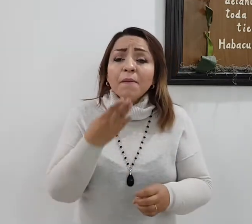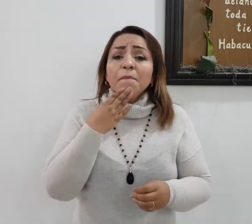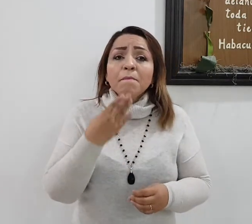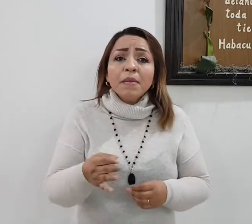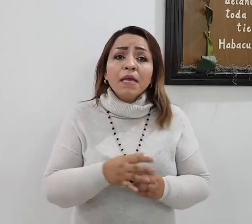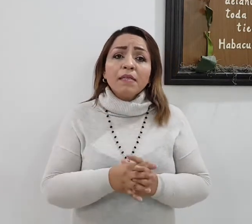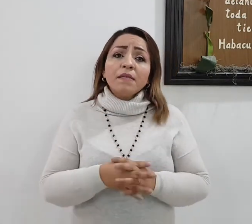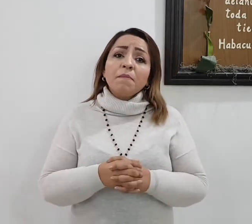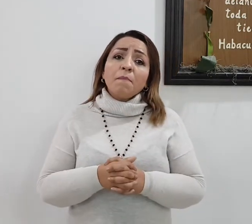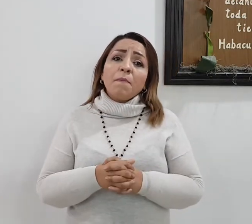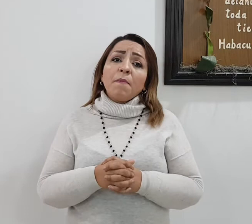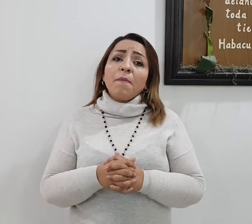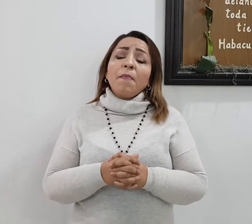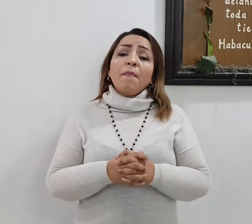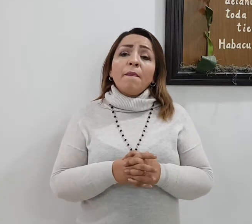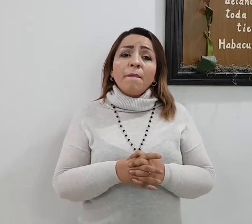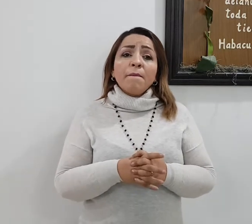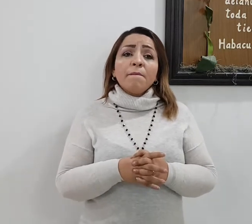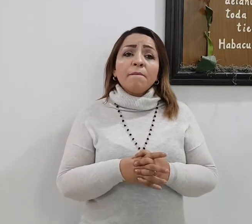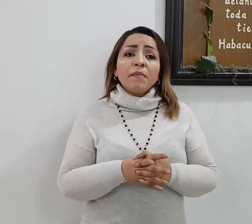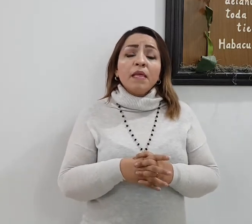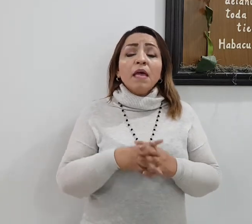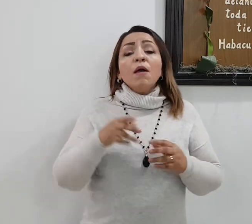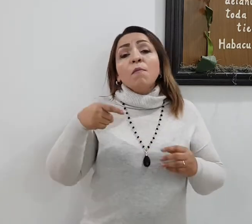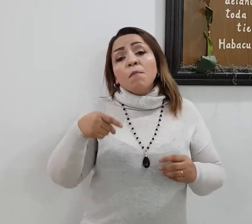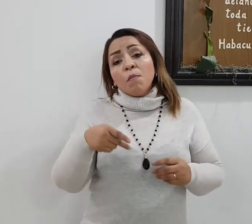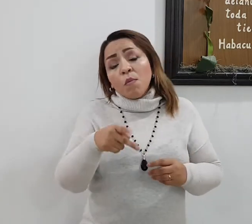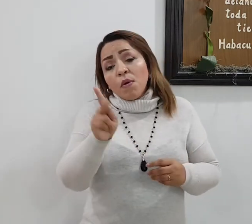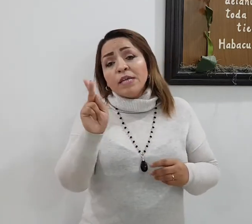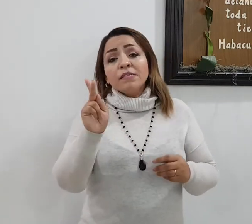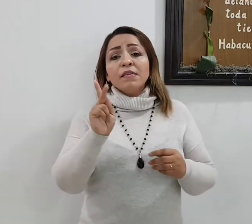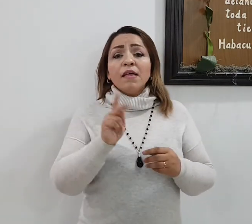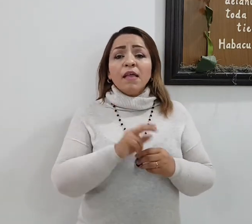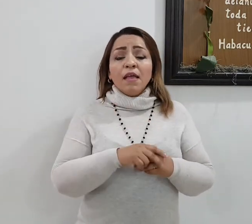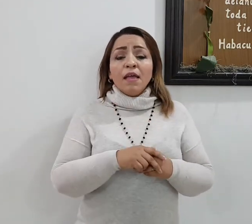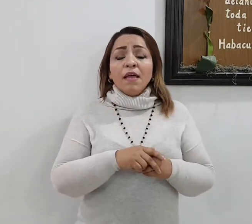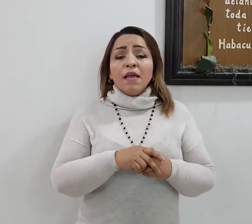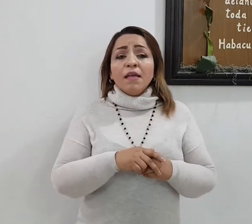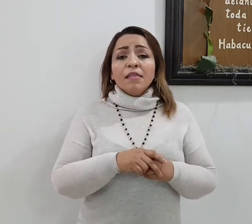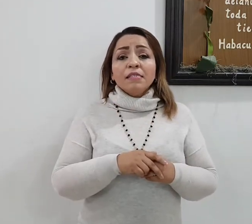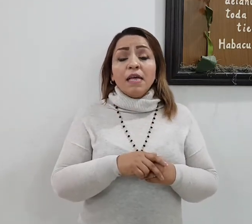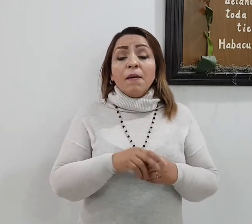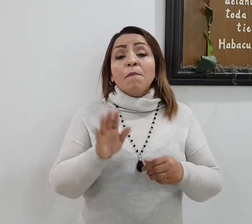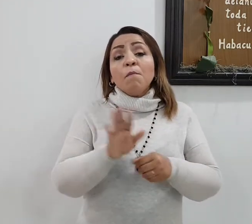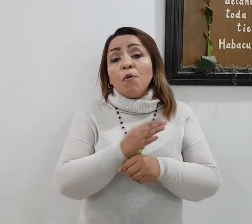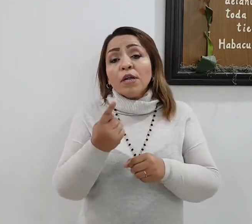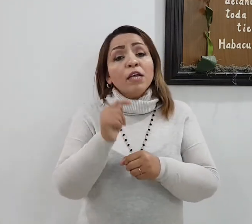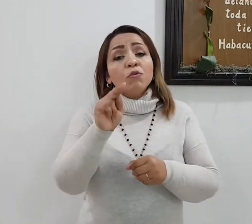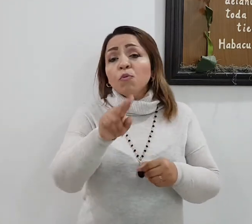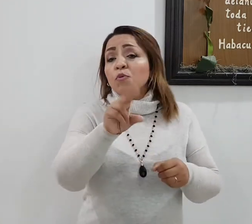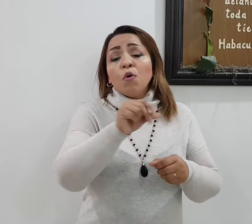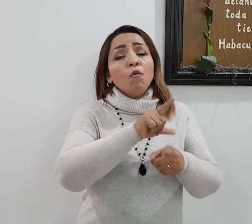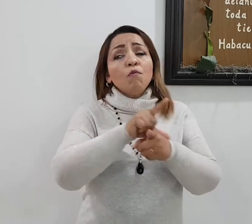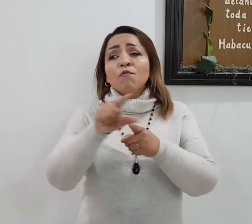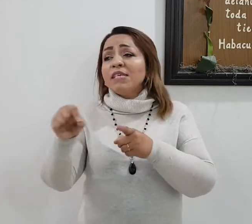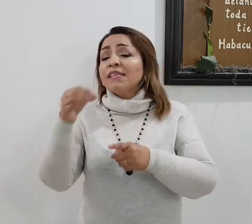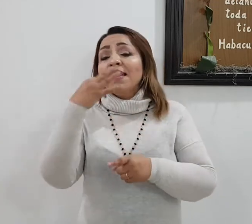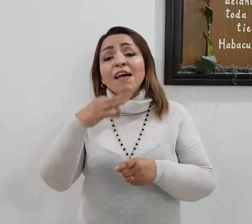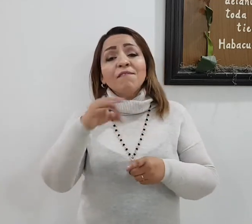los que fuimos a esa reunión familiar. Y entonces se perdió la rica herencia que